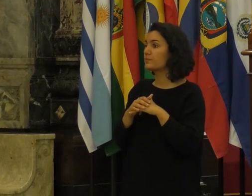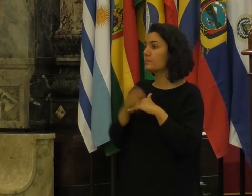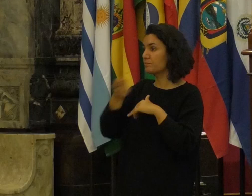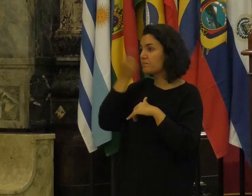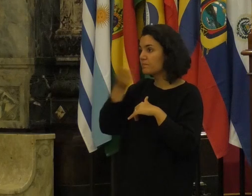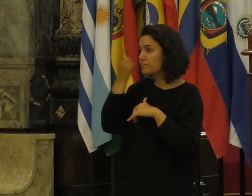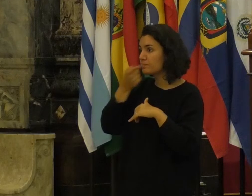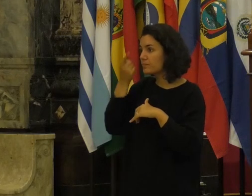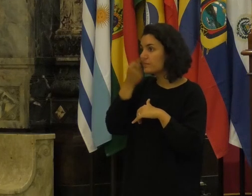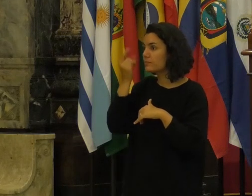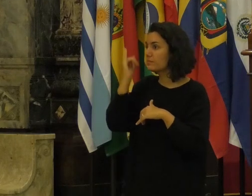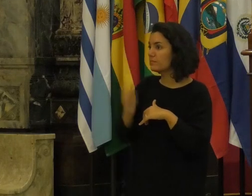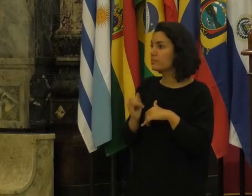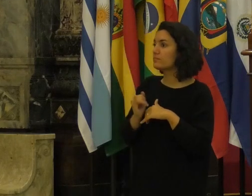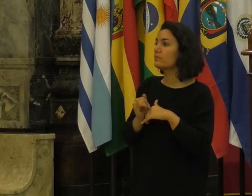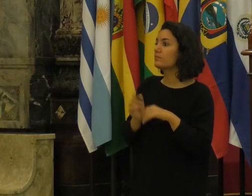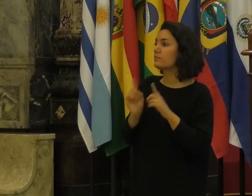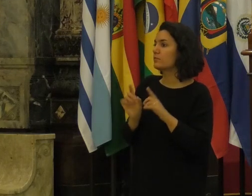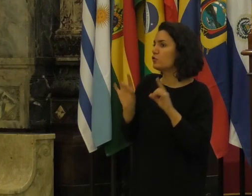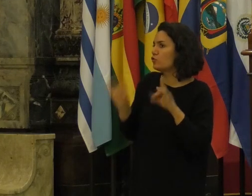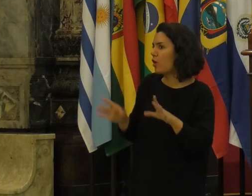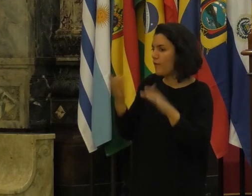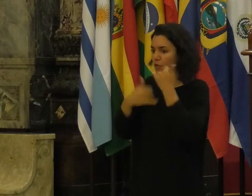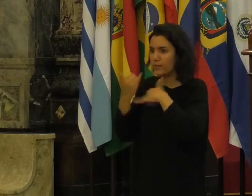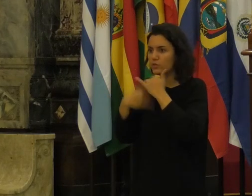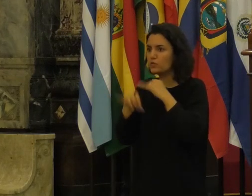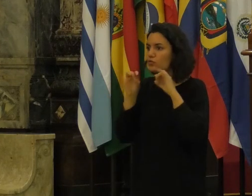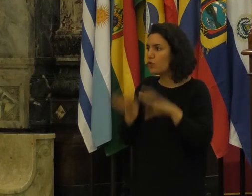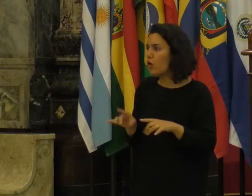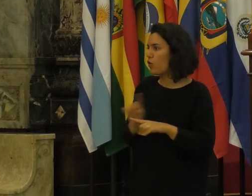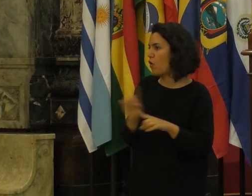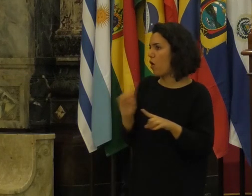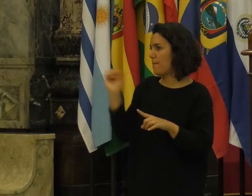cuenta, aunque por supuesto solito no dice mucho.